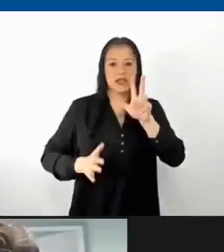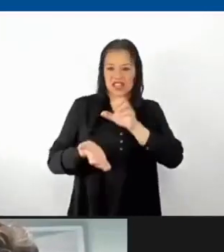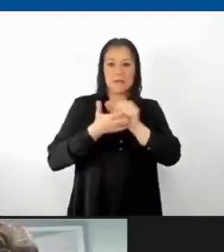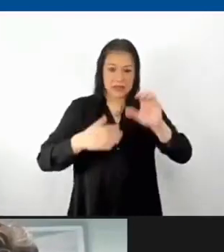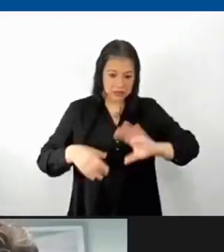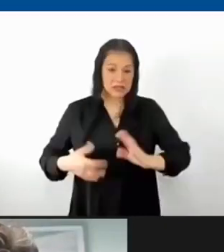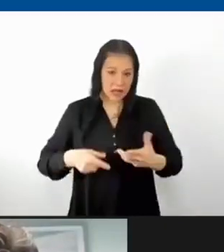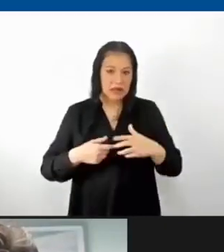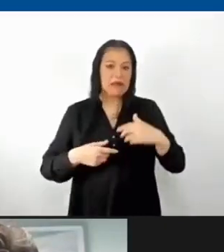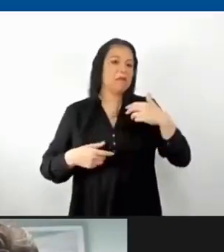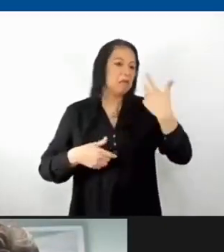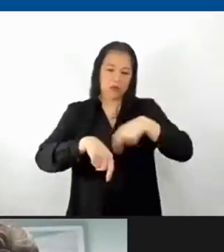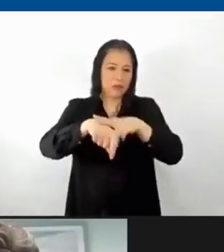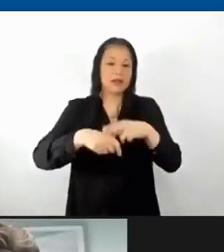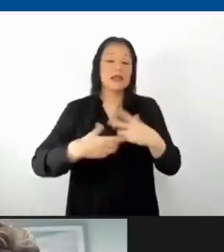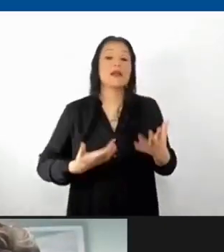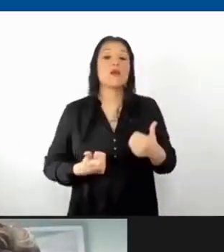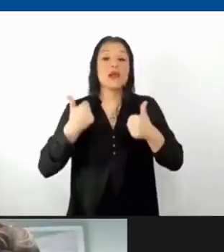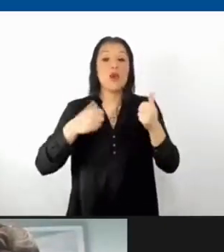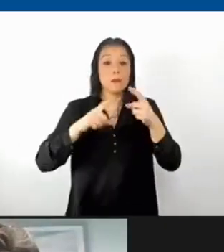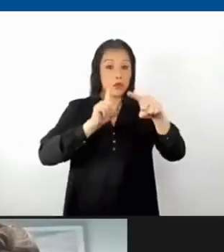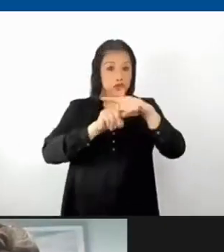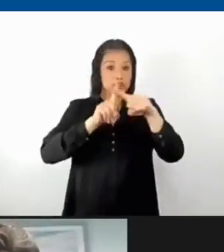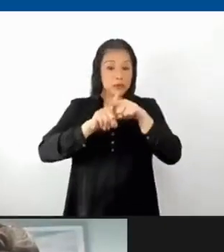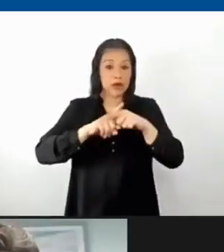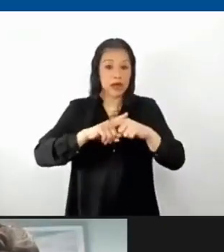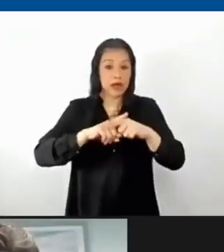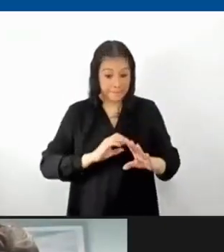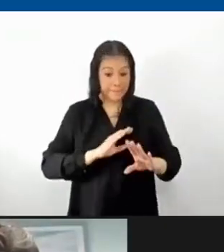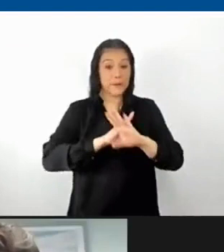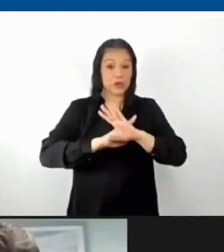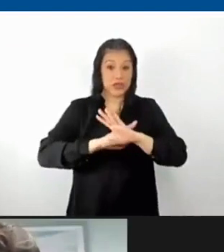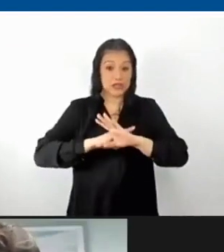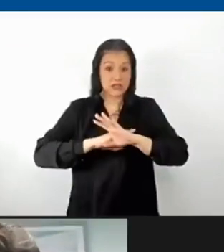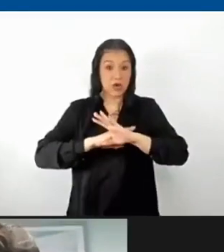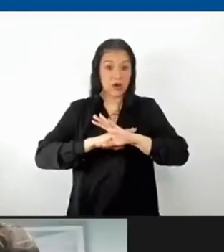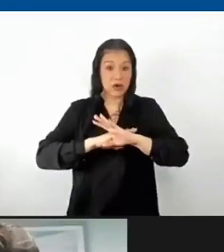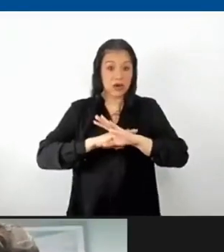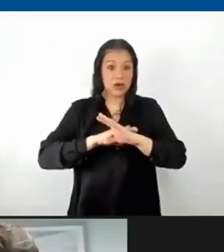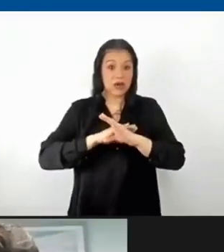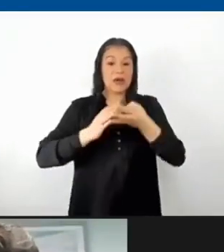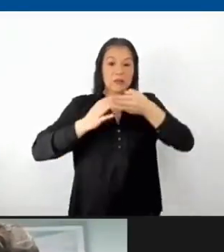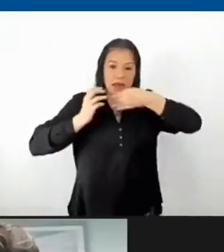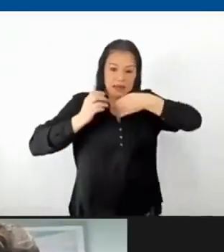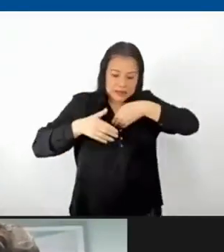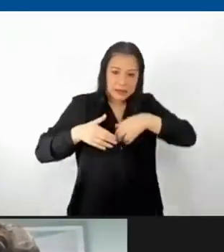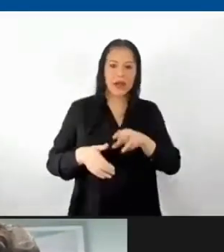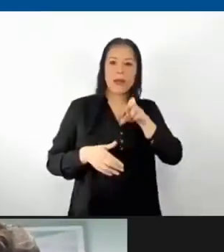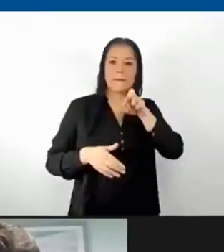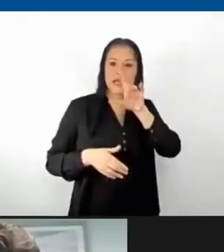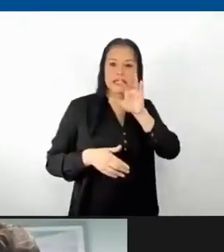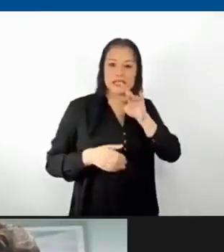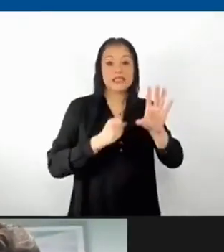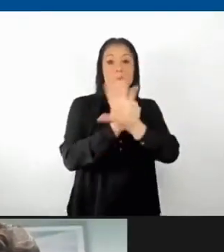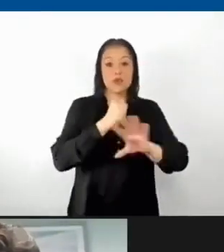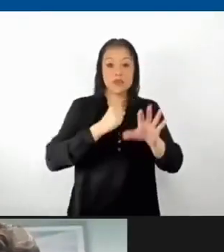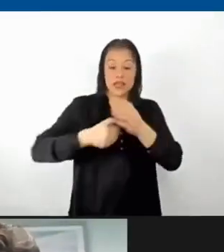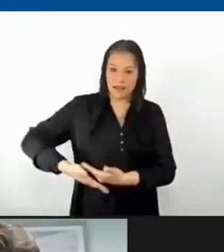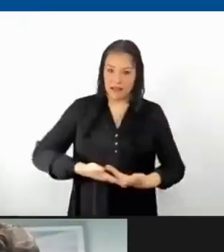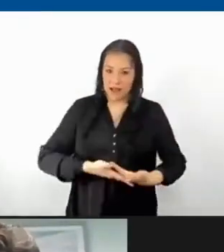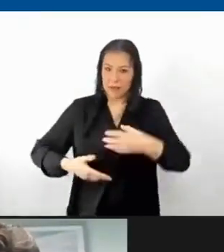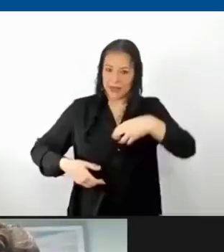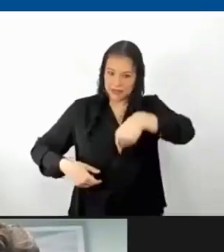se ha visto como ventaja es que las defensas que produce la madre, los anticuerpos, pasan por la placenta y protegen al niño también.